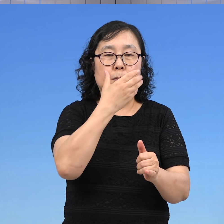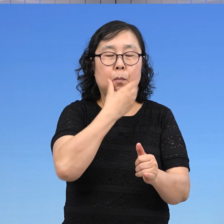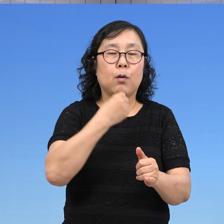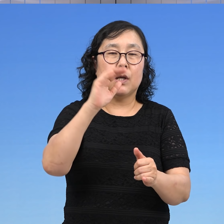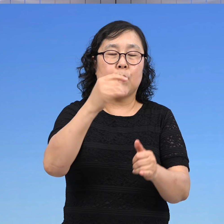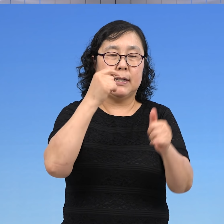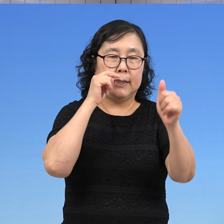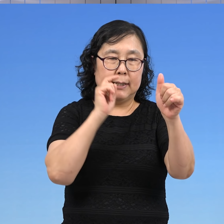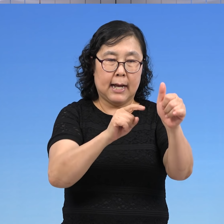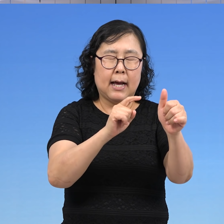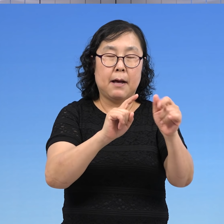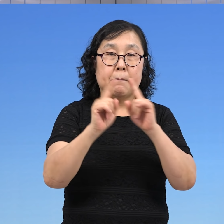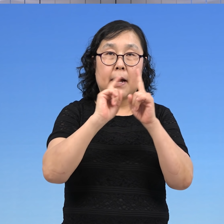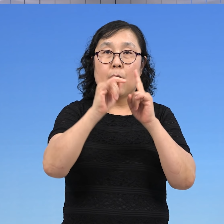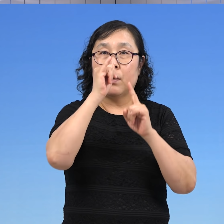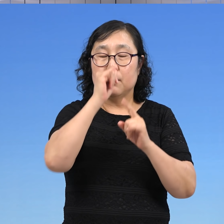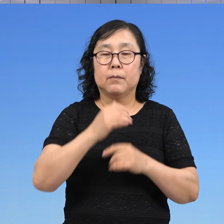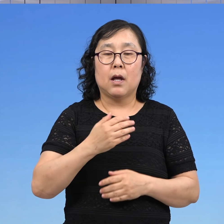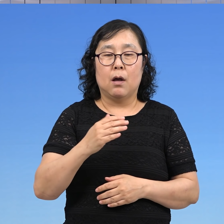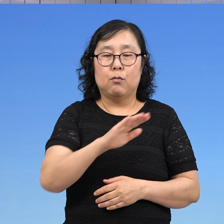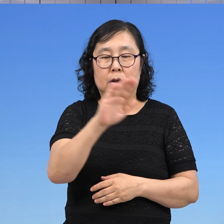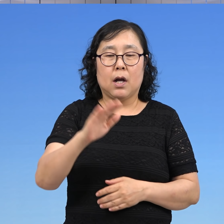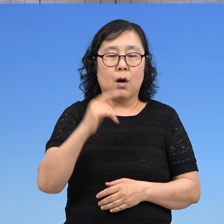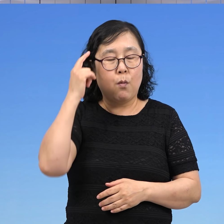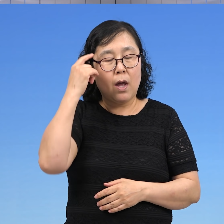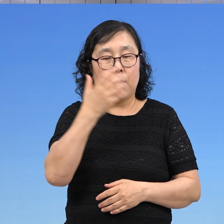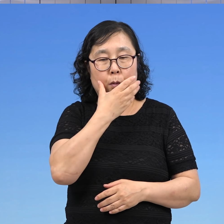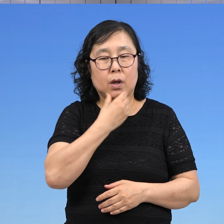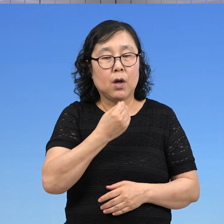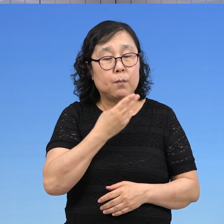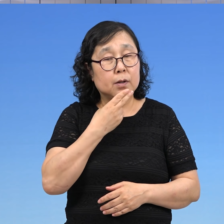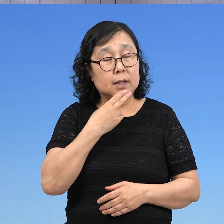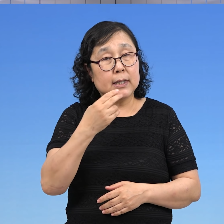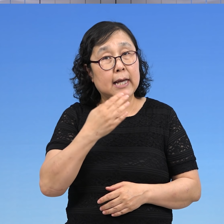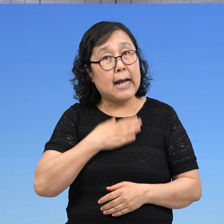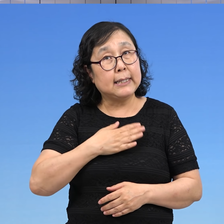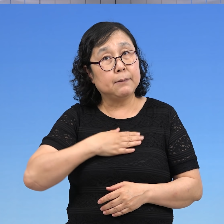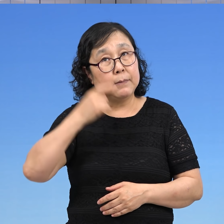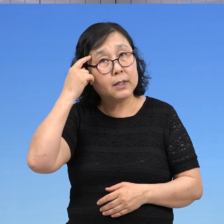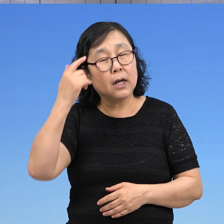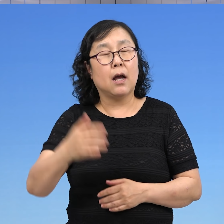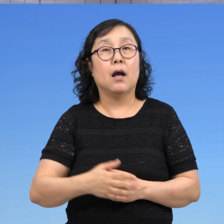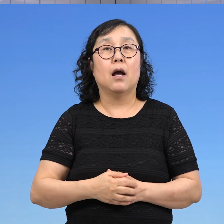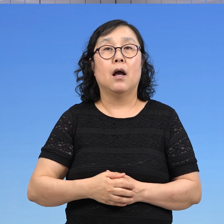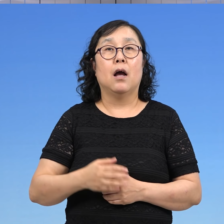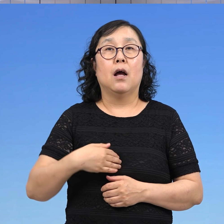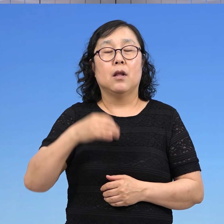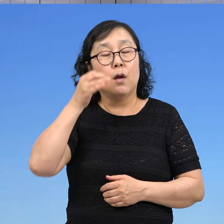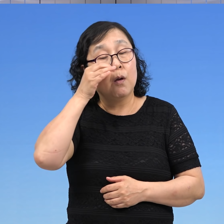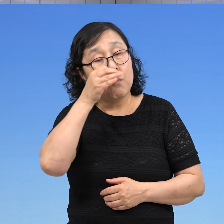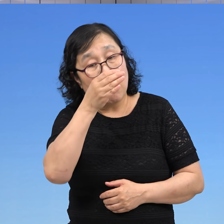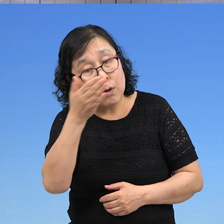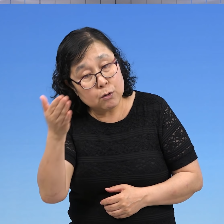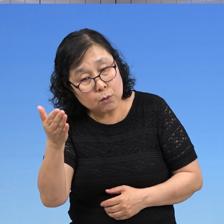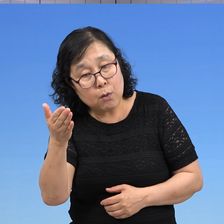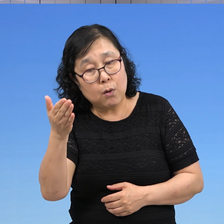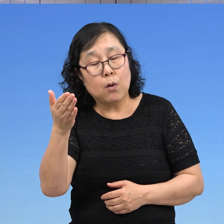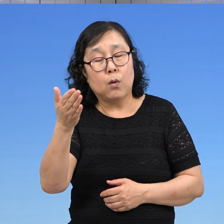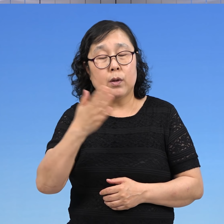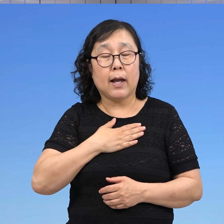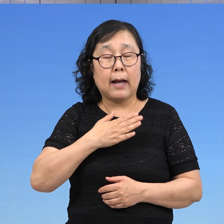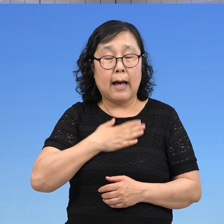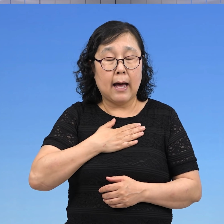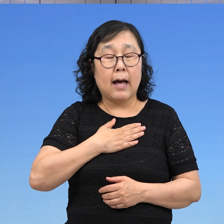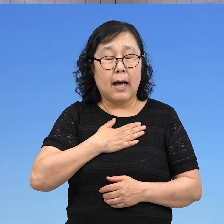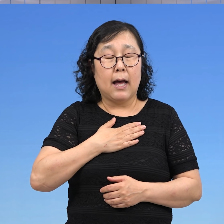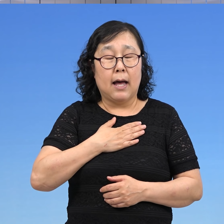될지라 왜 우리가 복을 못 받는 지 아십니까 아까 보여주면 내가 발걸음을